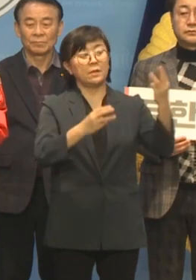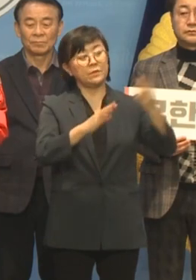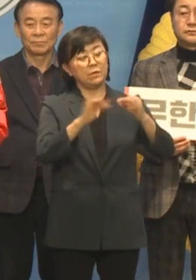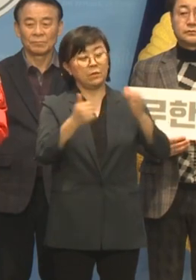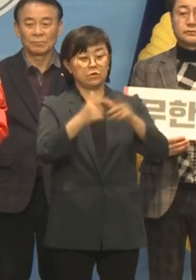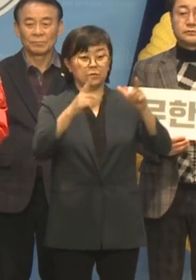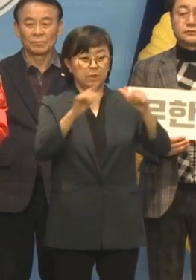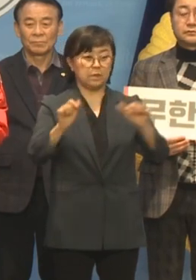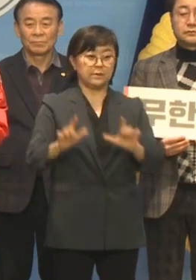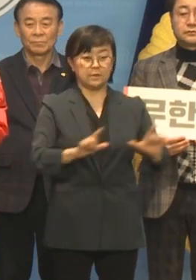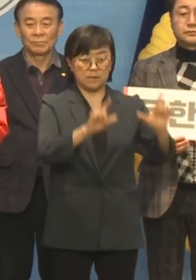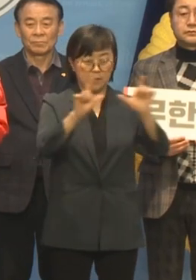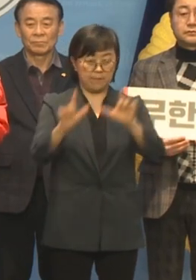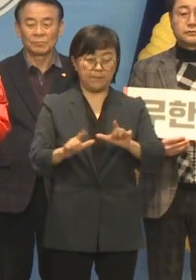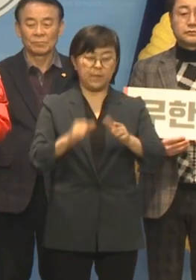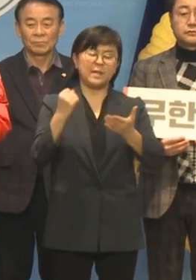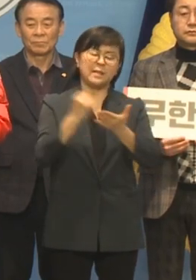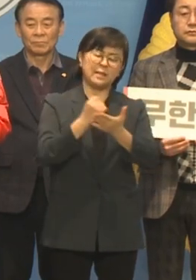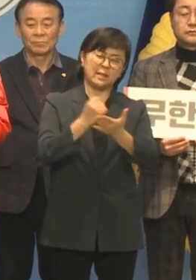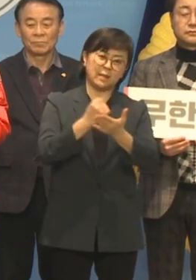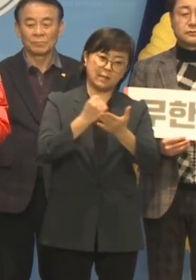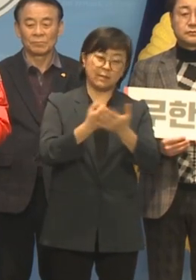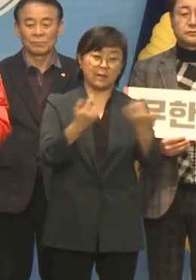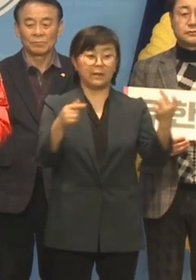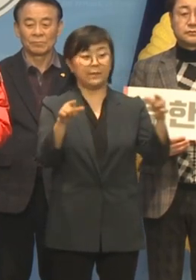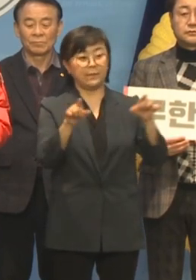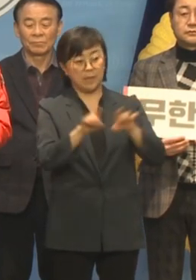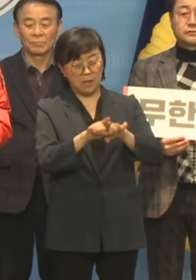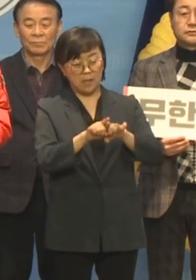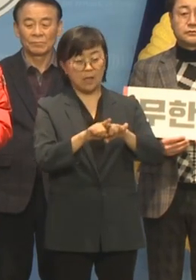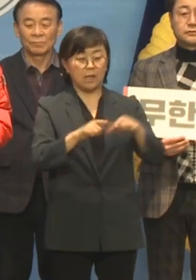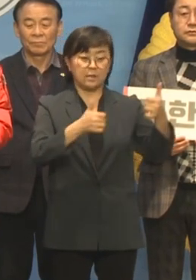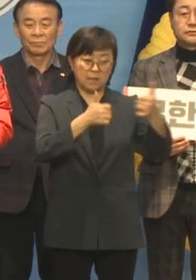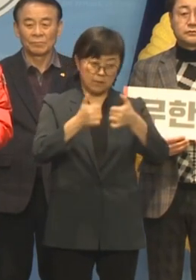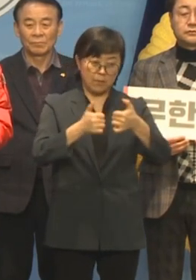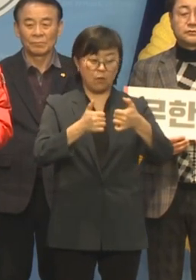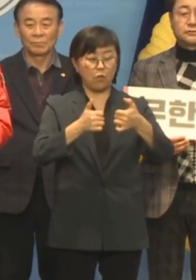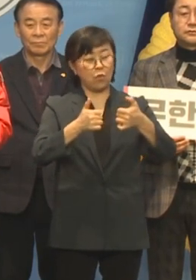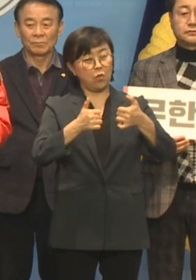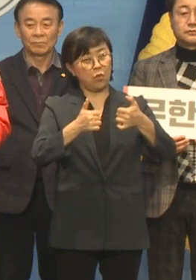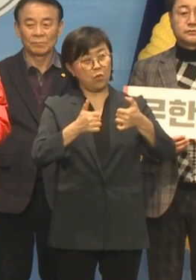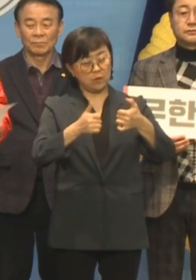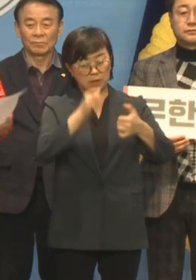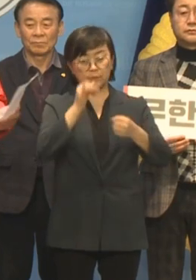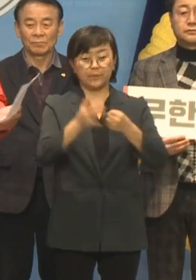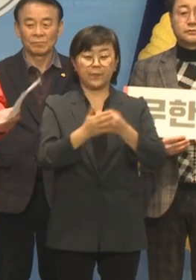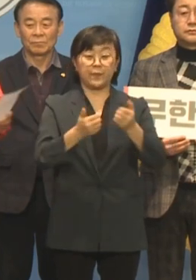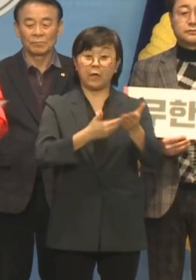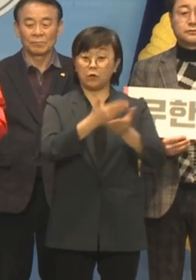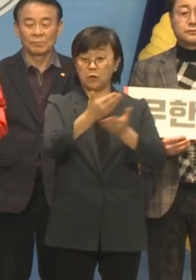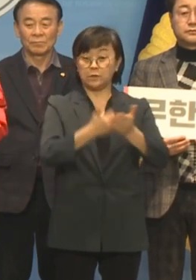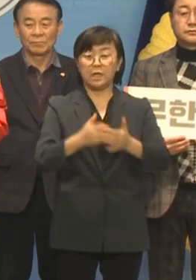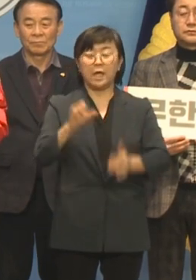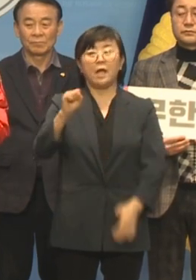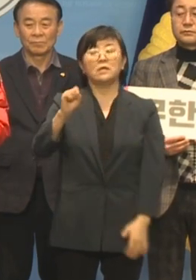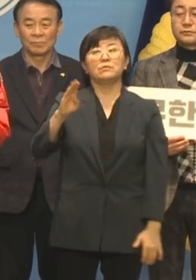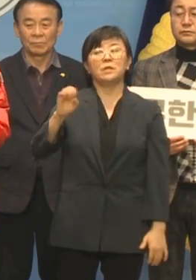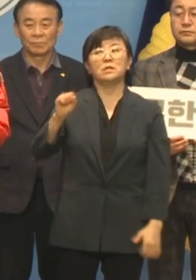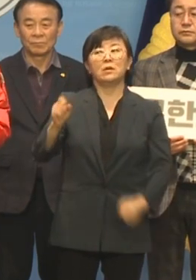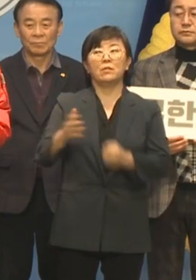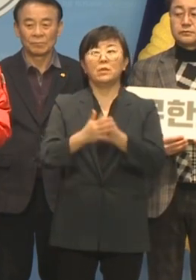주민들의 삶과 애환을 함께 울고 웃었습니다. 2008년 SBS TV